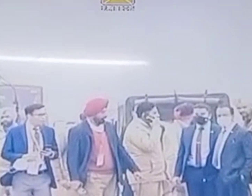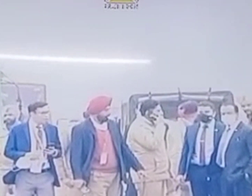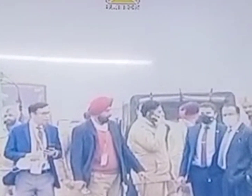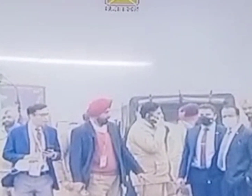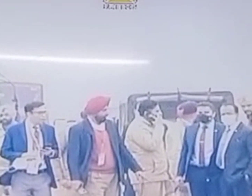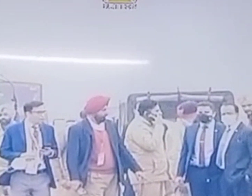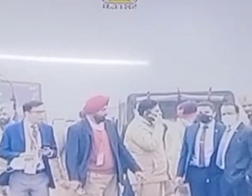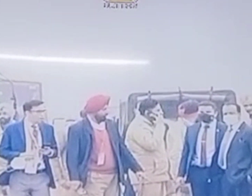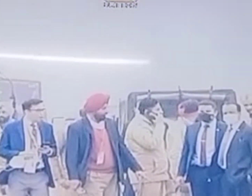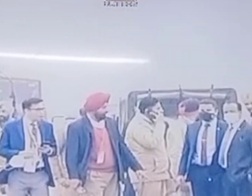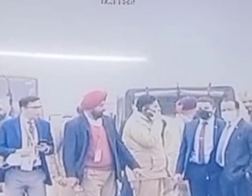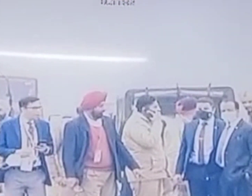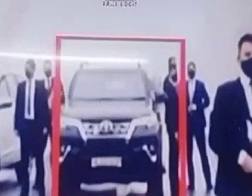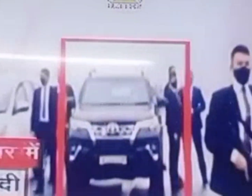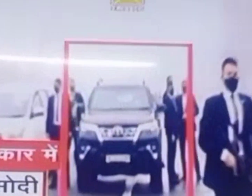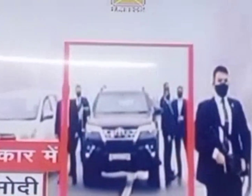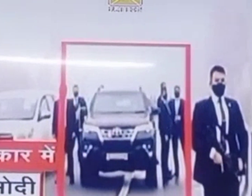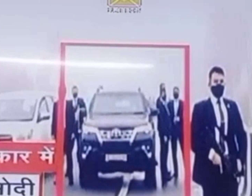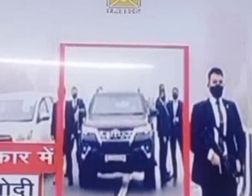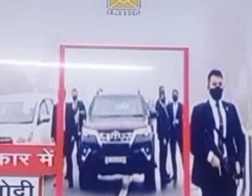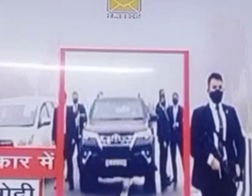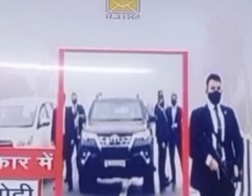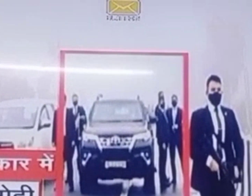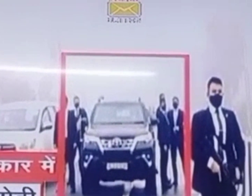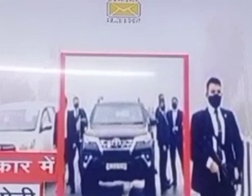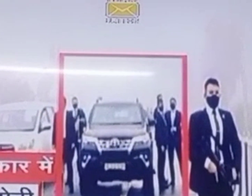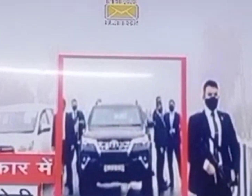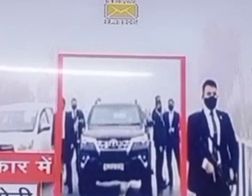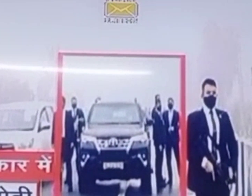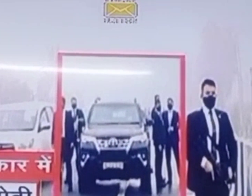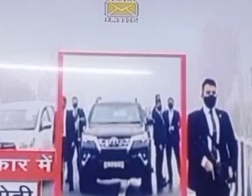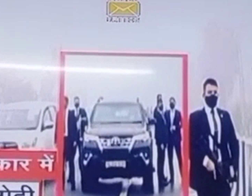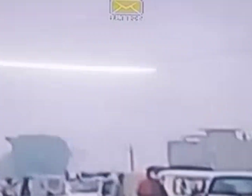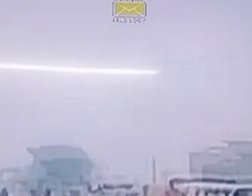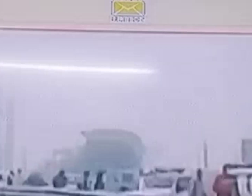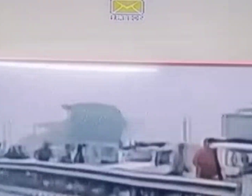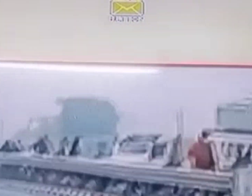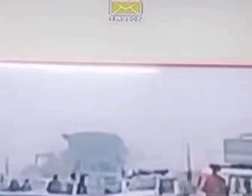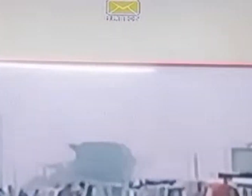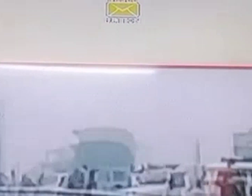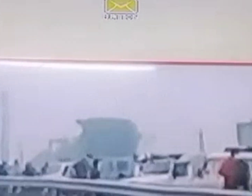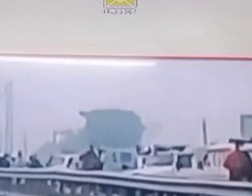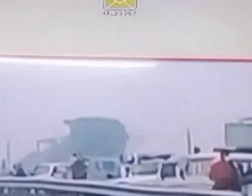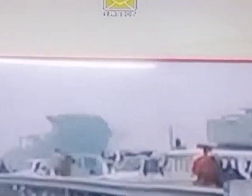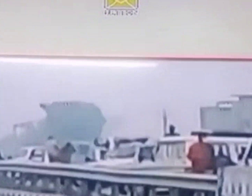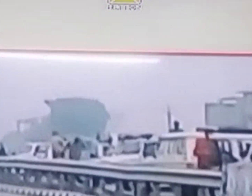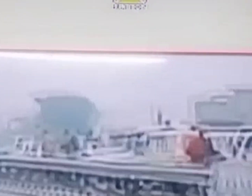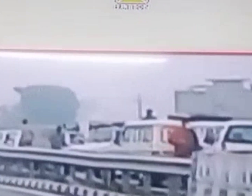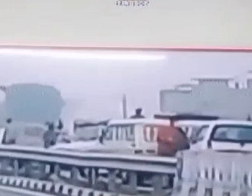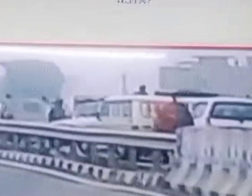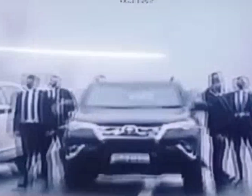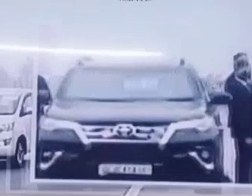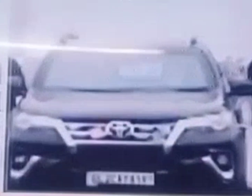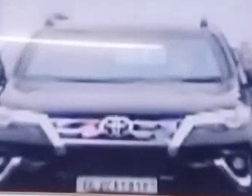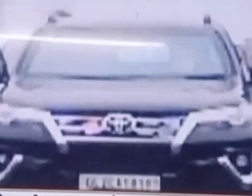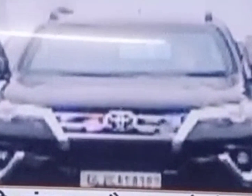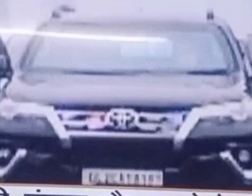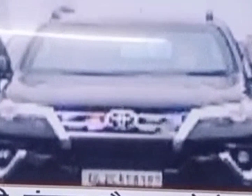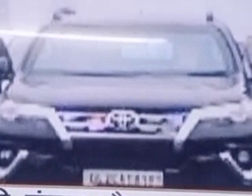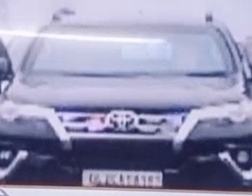ये सिर्फ मोदी को पंजाब में रैली करने से रोकने तक सीमित थी, या फिर वो 20 मिनट जब प्रधानमंत्री का काफिला एक फ्लाईओवर पर